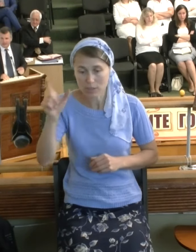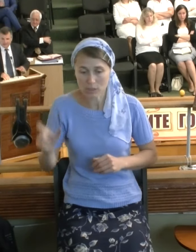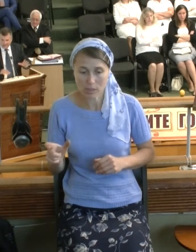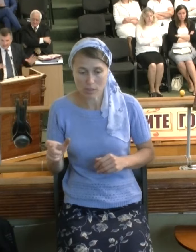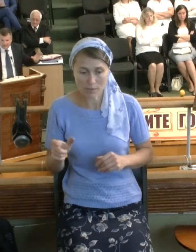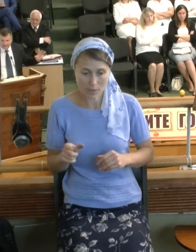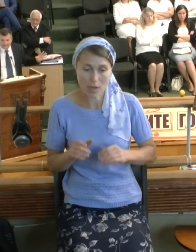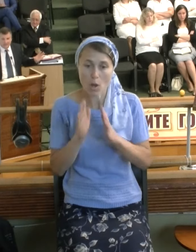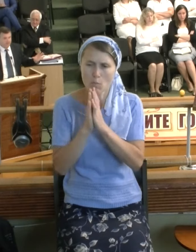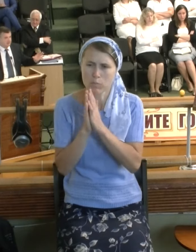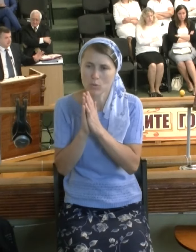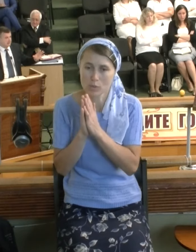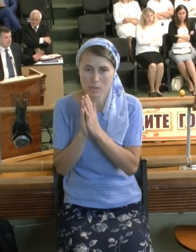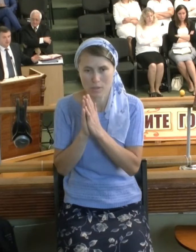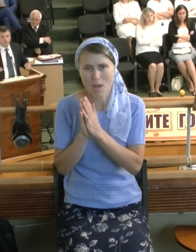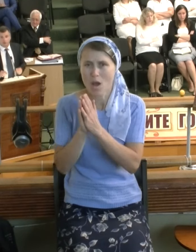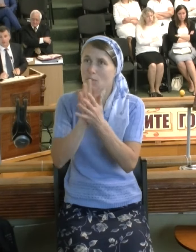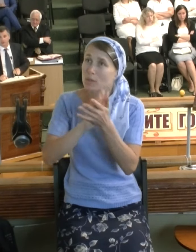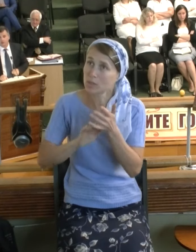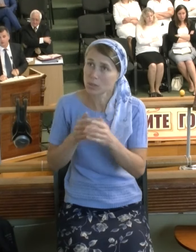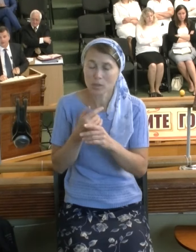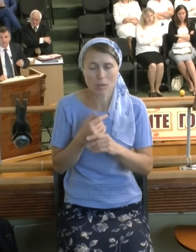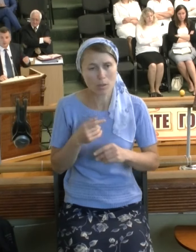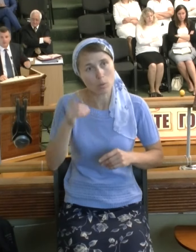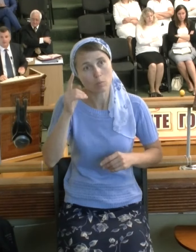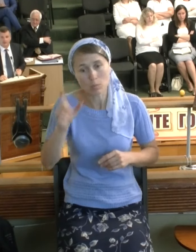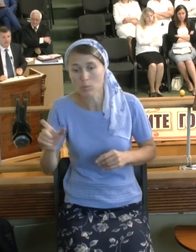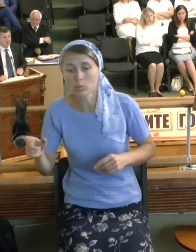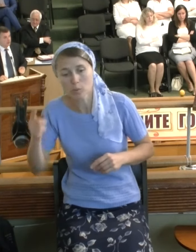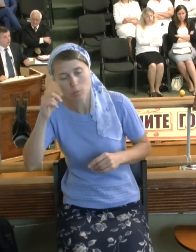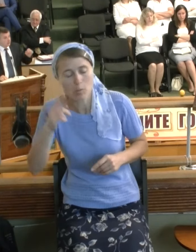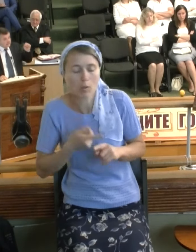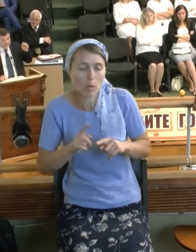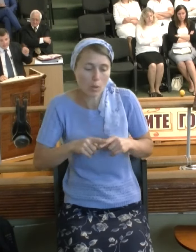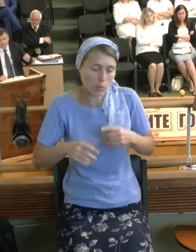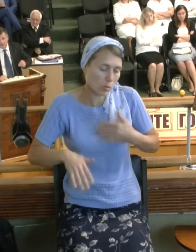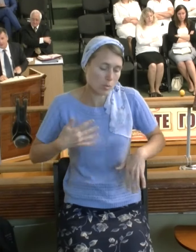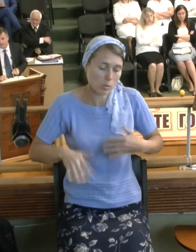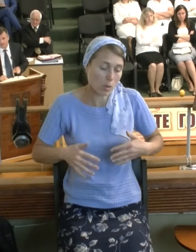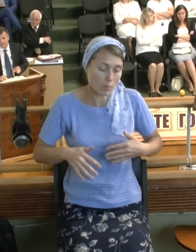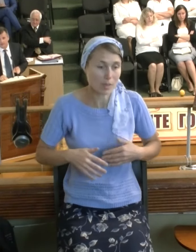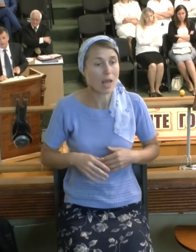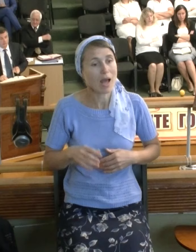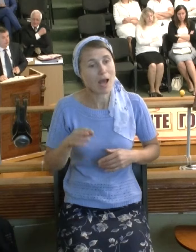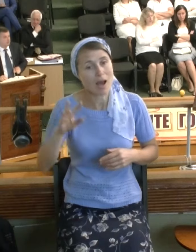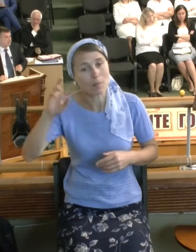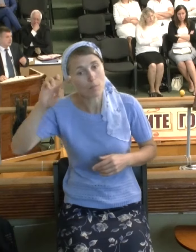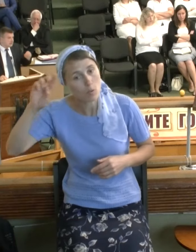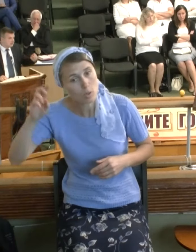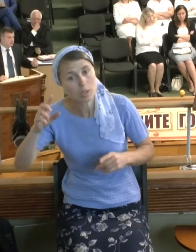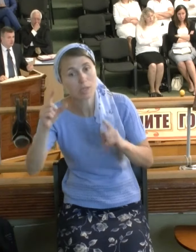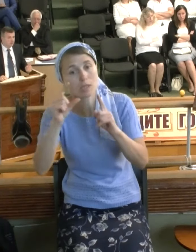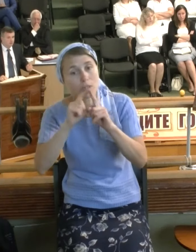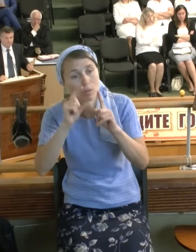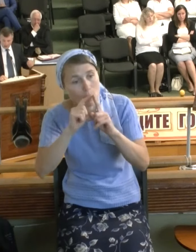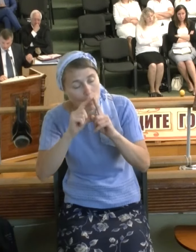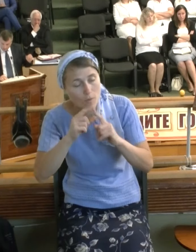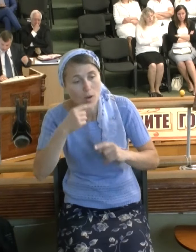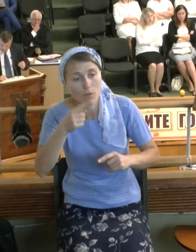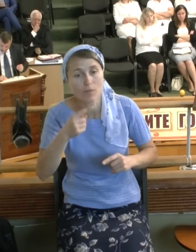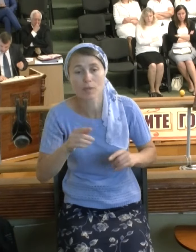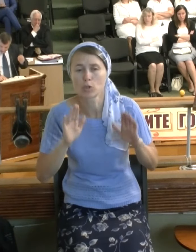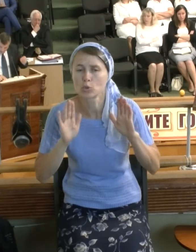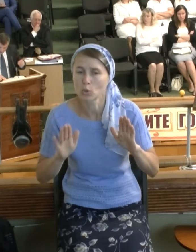просит прощения, это какая-то слабость. Но Божие слово наоборот говорит, что только сильный человек, он может признать свою вину